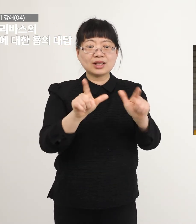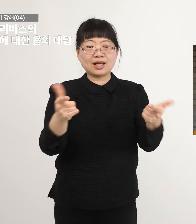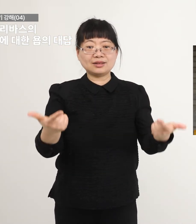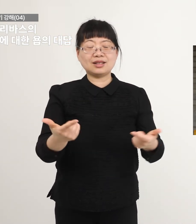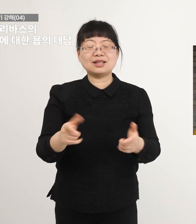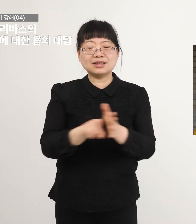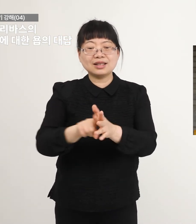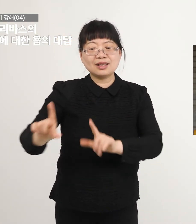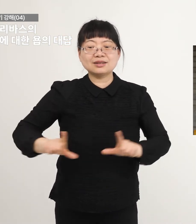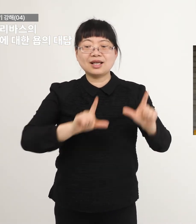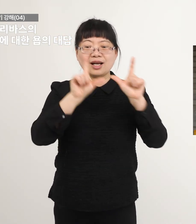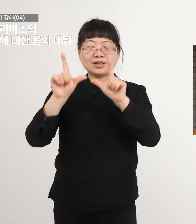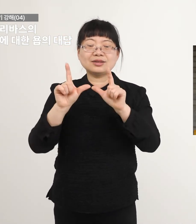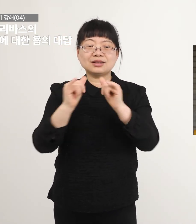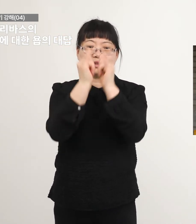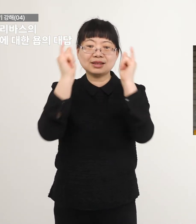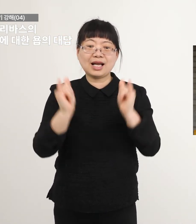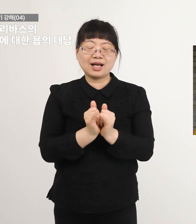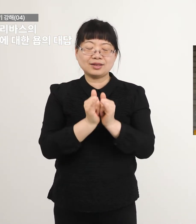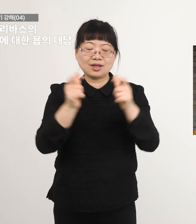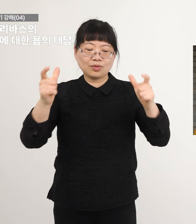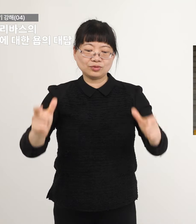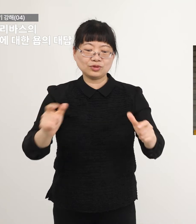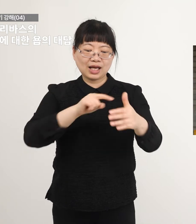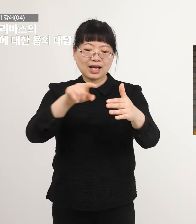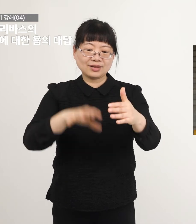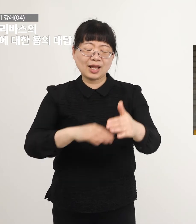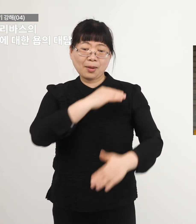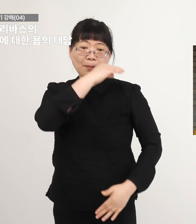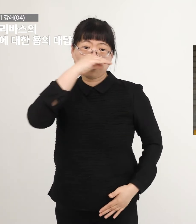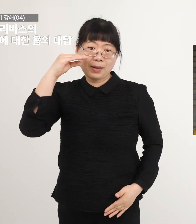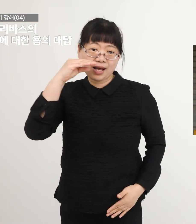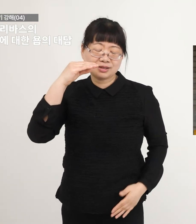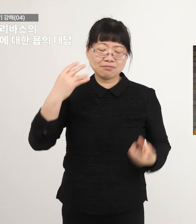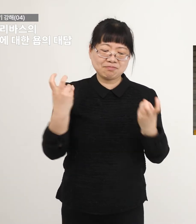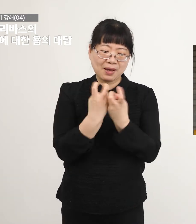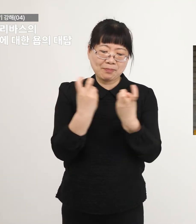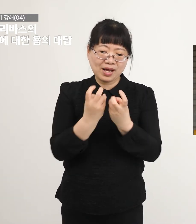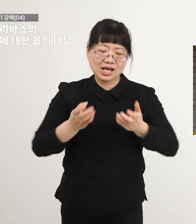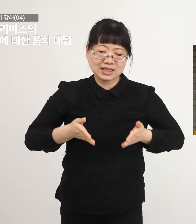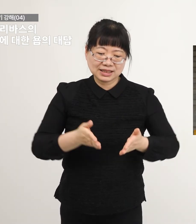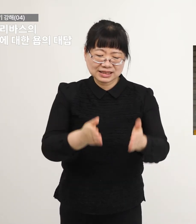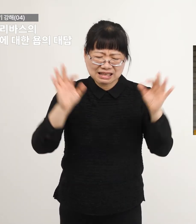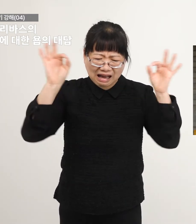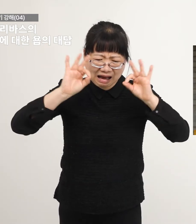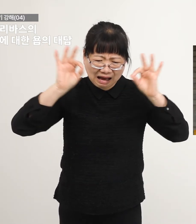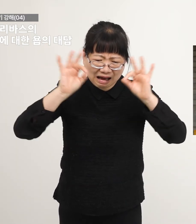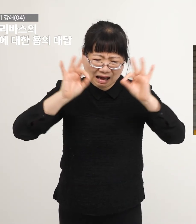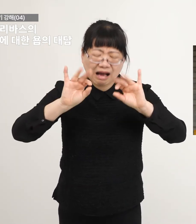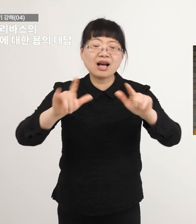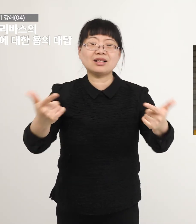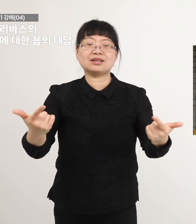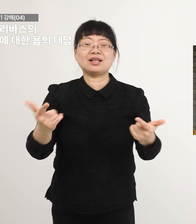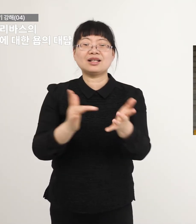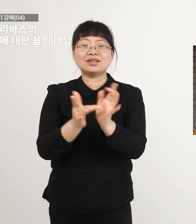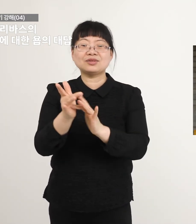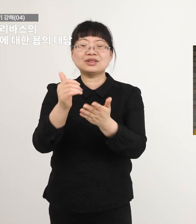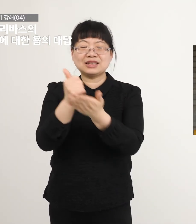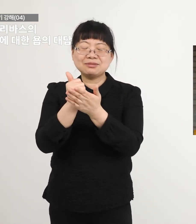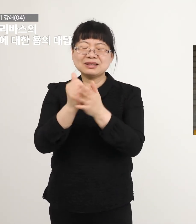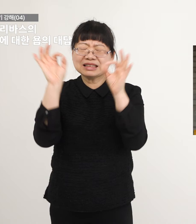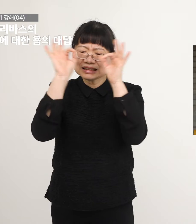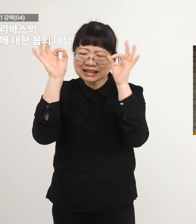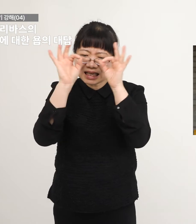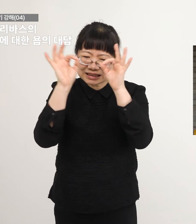신앙생활은 사회적인 범주 안에서의 어떤 옳은 길을 찾아가는 게 아니에요. 그리스도를